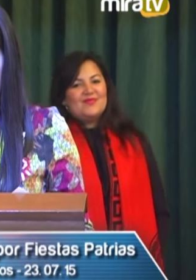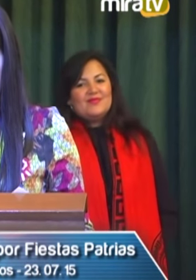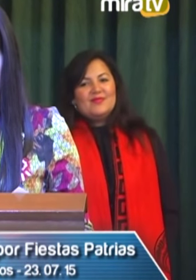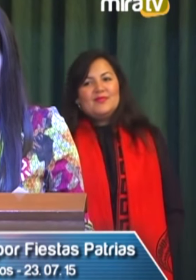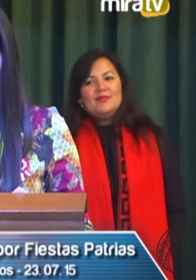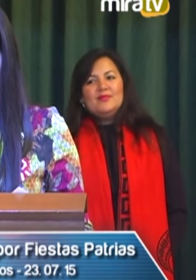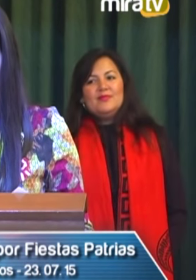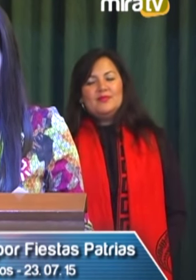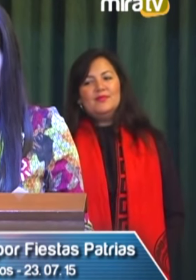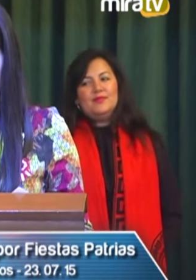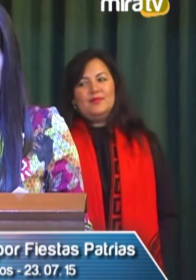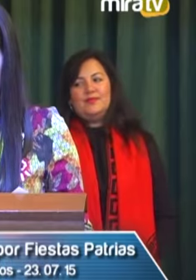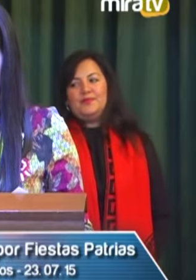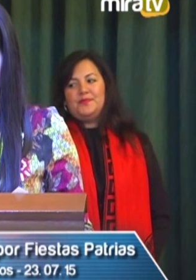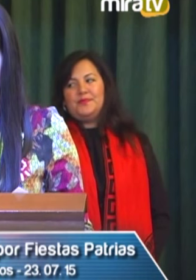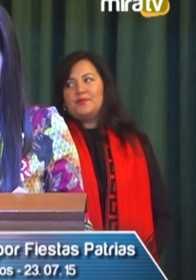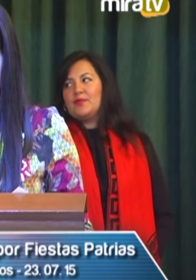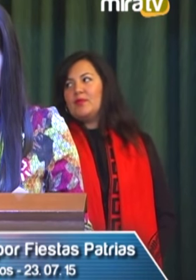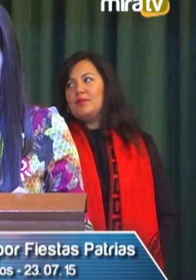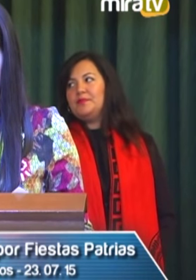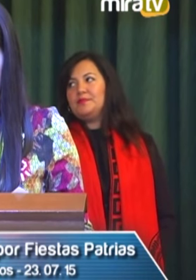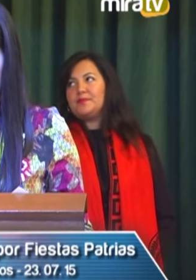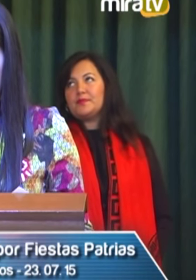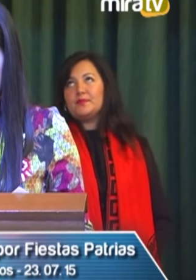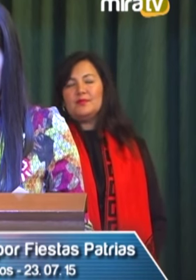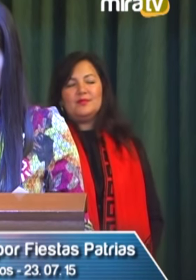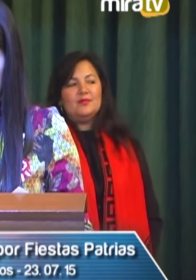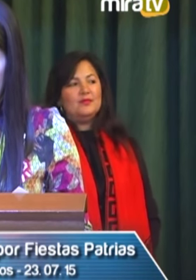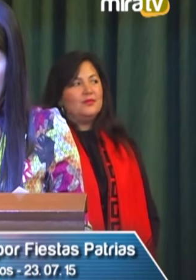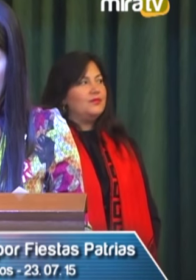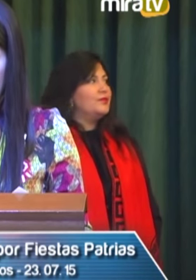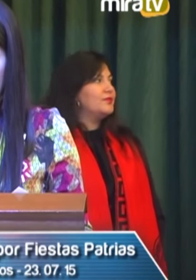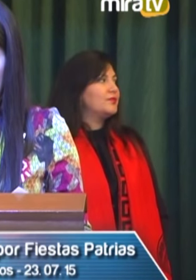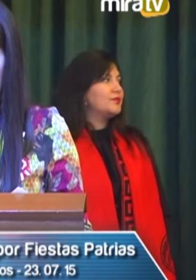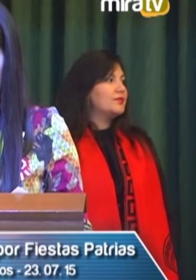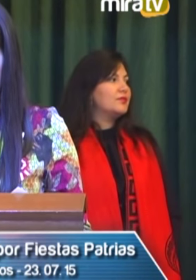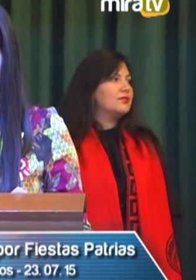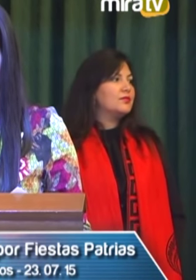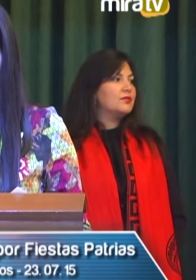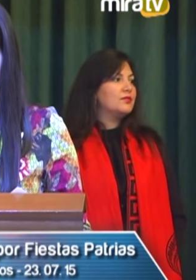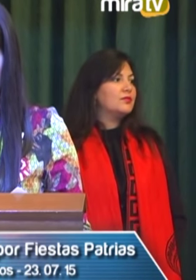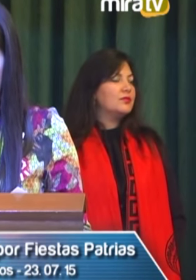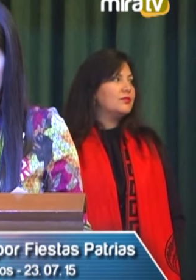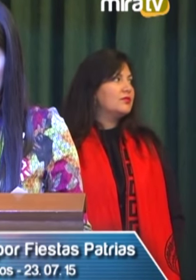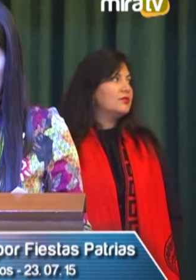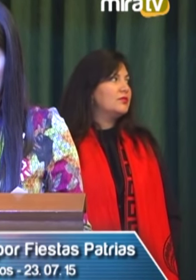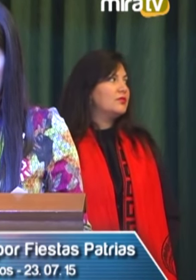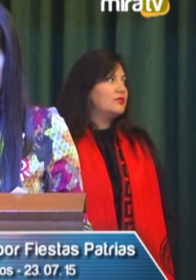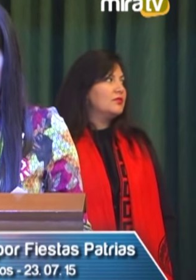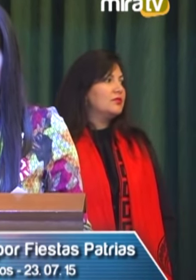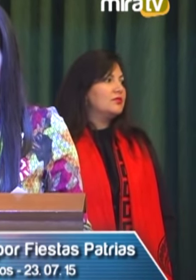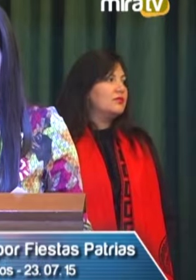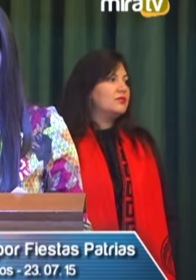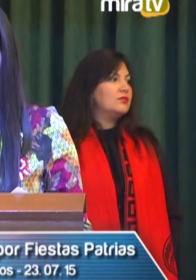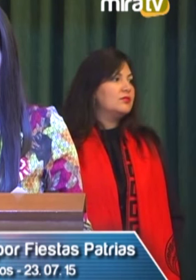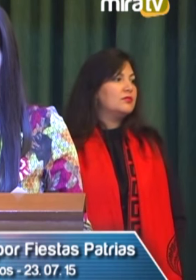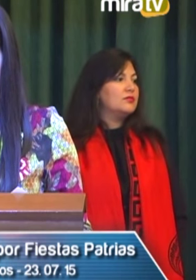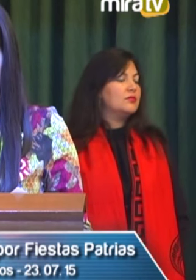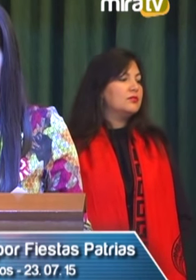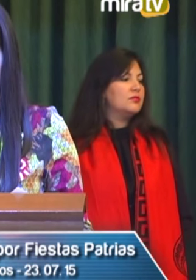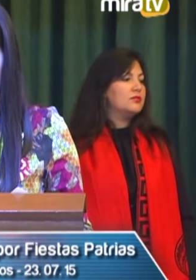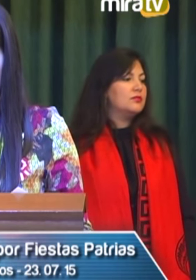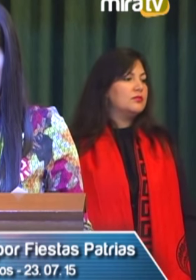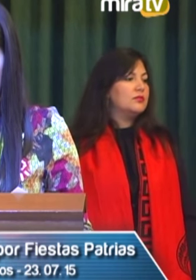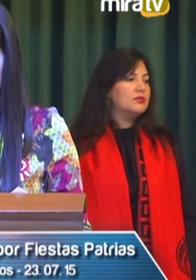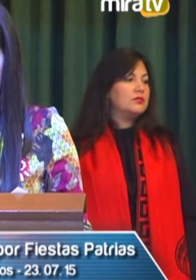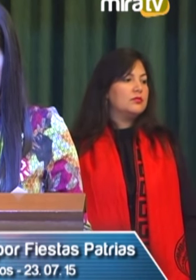Antes, entre los años 1986 y 1939, fue miembro titular del jurado elegido por el Ilustre